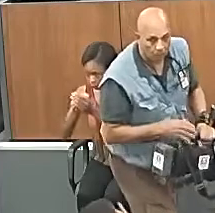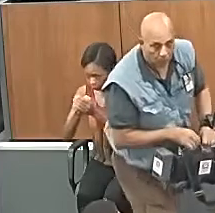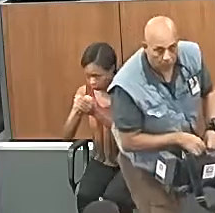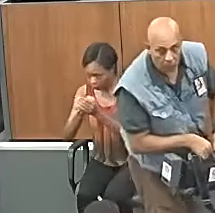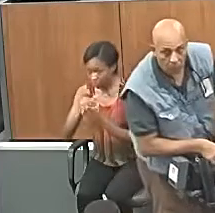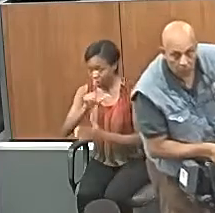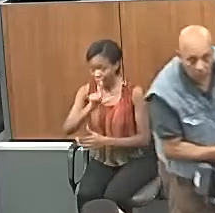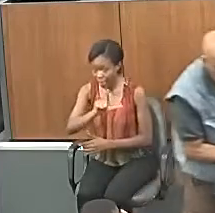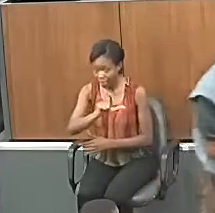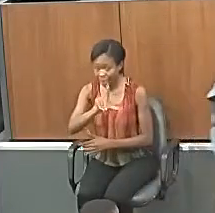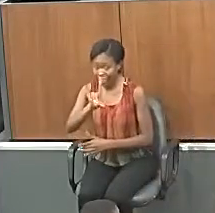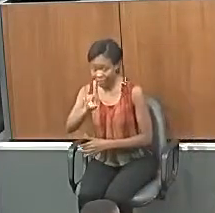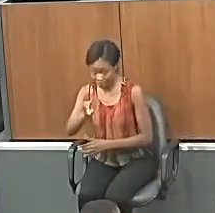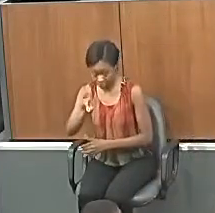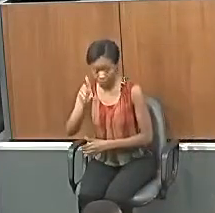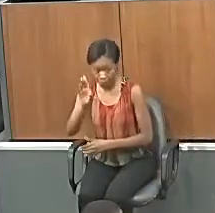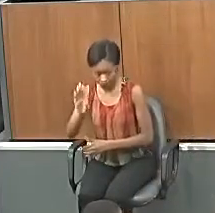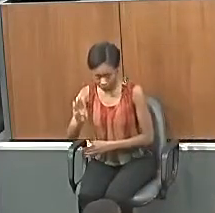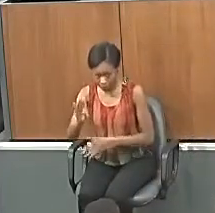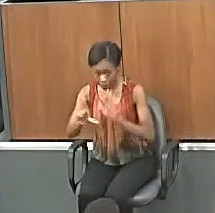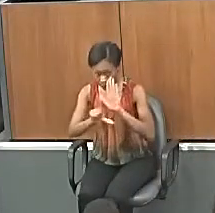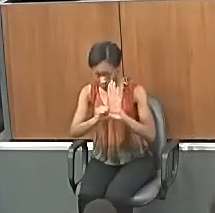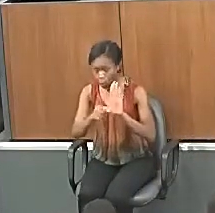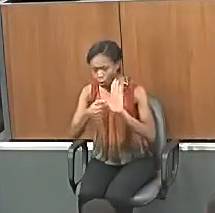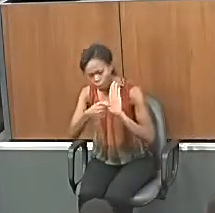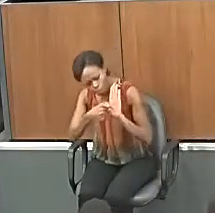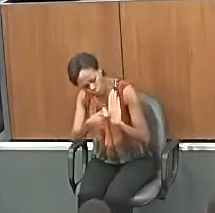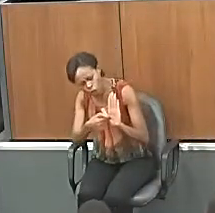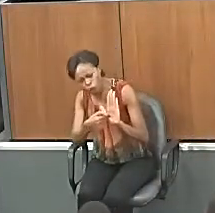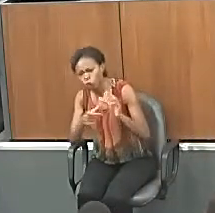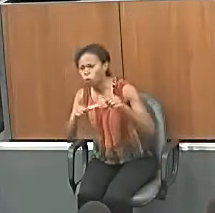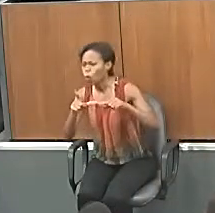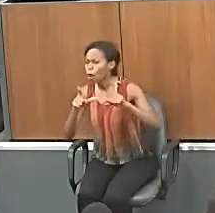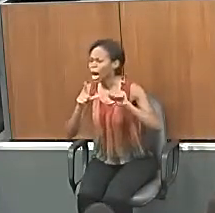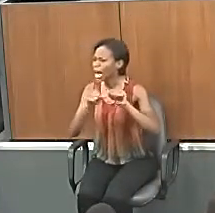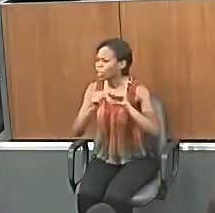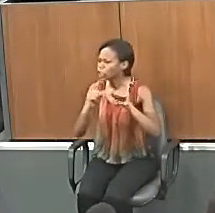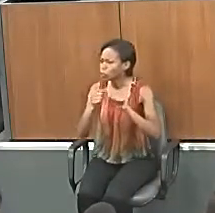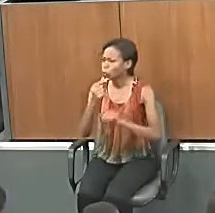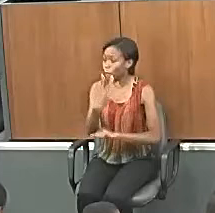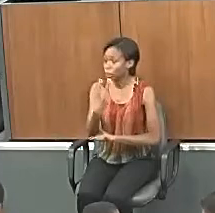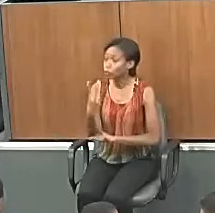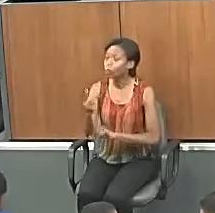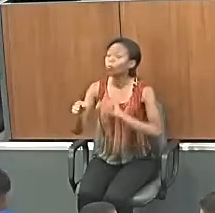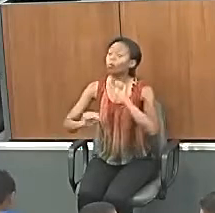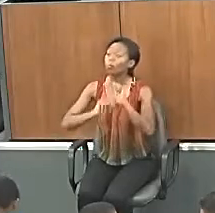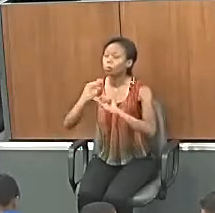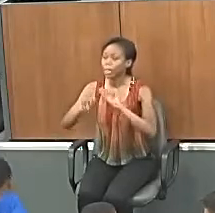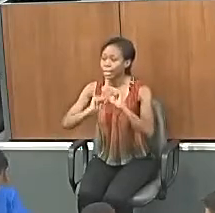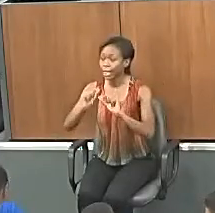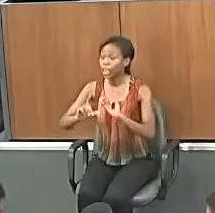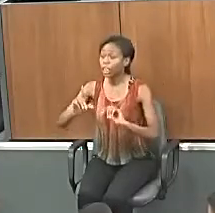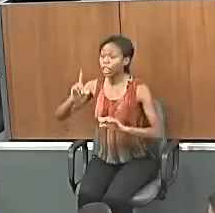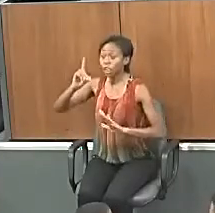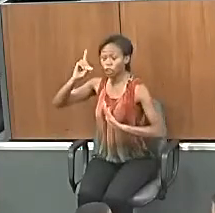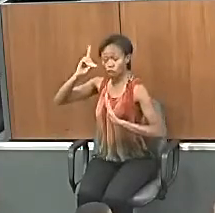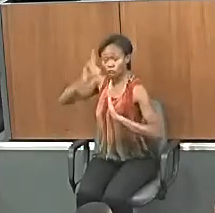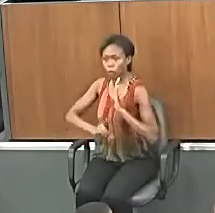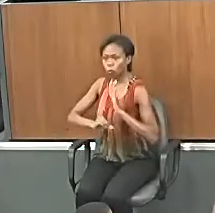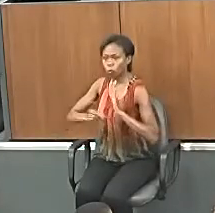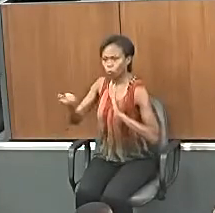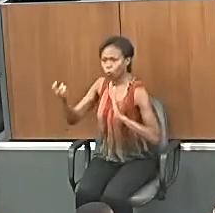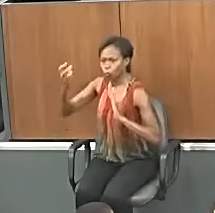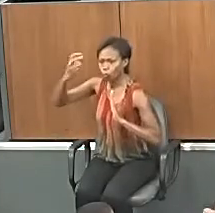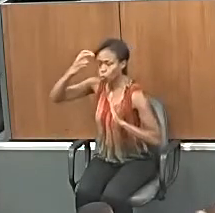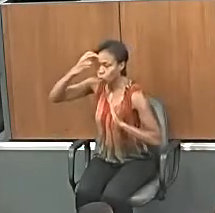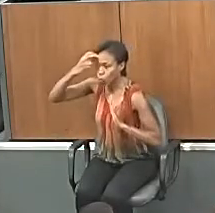2015 ressalta no seu artigo 42 e seguintes é o direito à cultura ao esporte ao